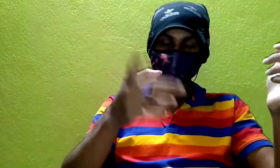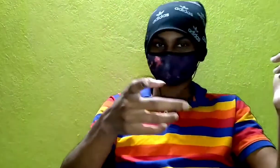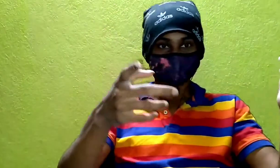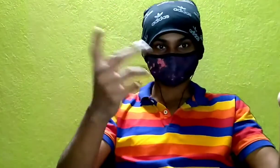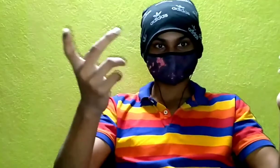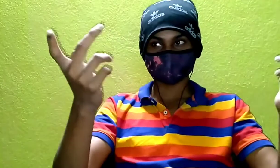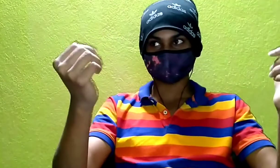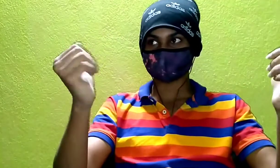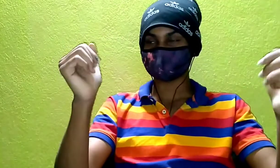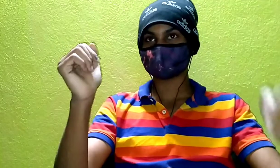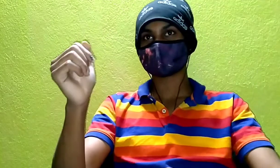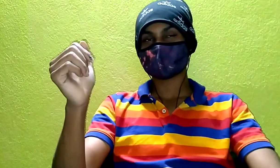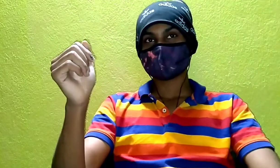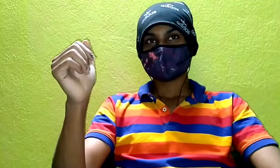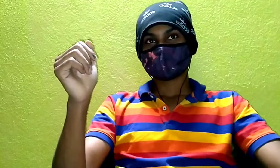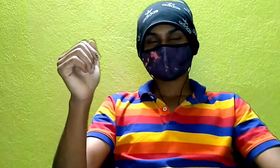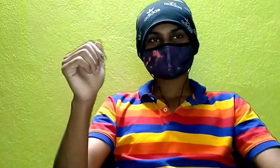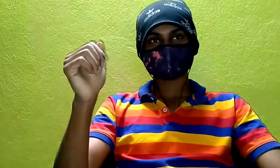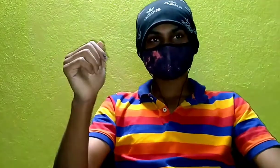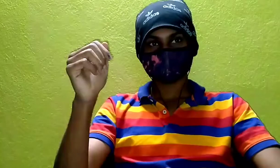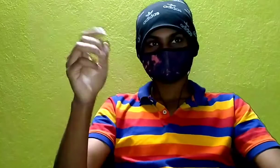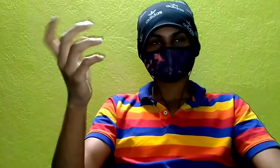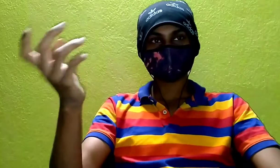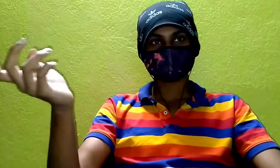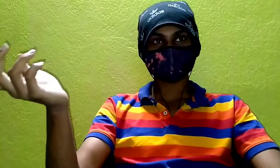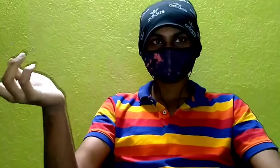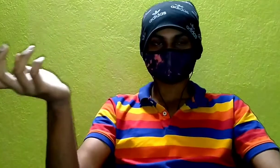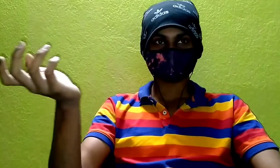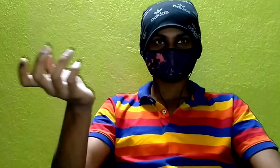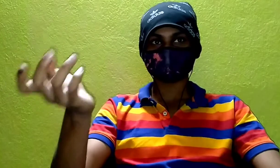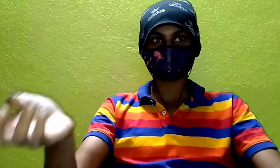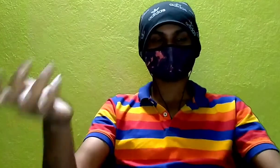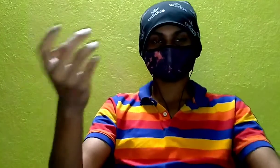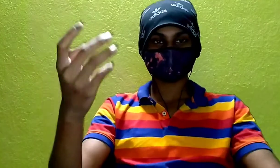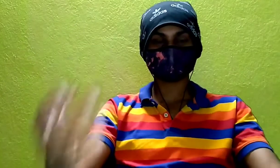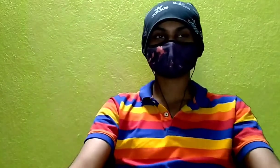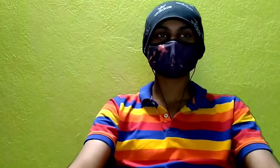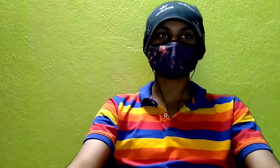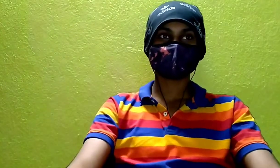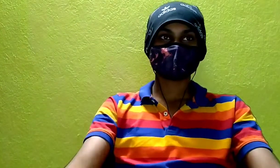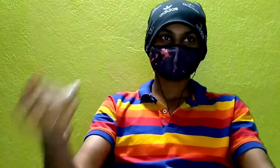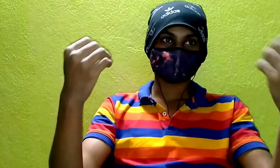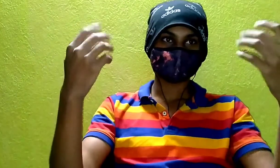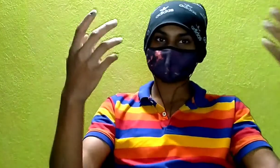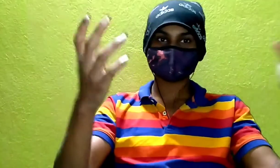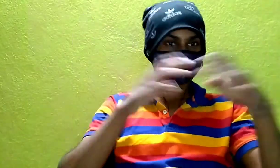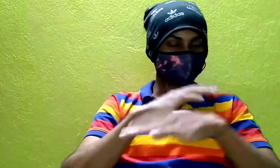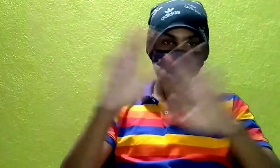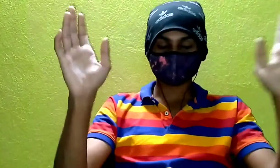एग्जॉस्ट फैन हुआ था जिसका एग्जाम है तो मैं शुभकामना देना चाहूंगा ऑनलाइन वाला नहीं